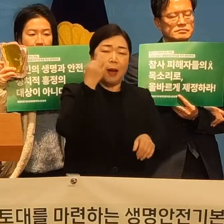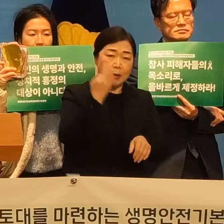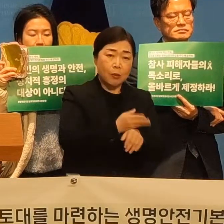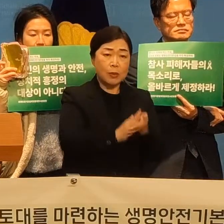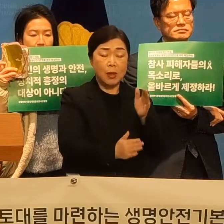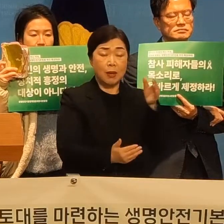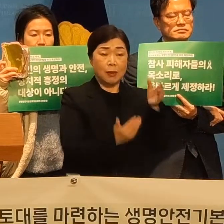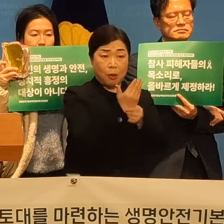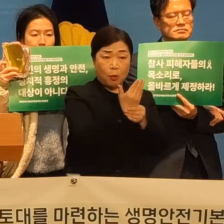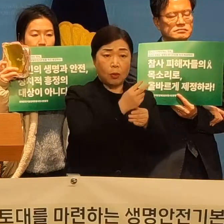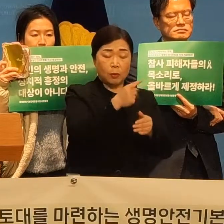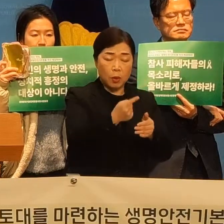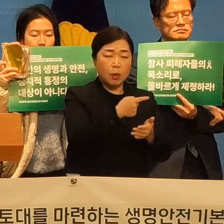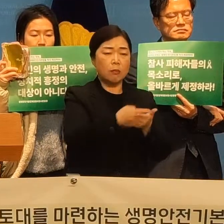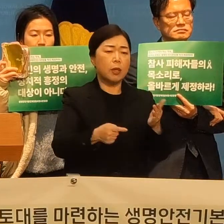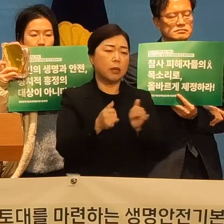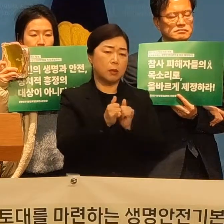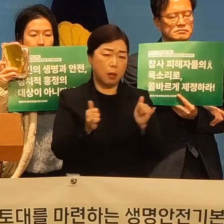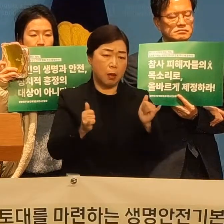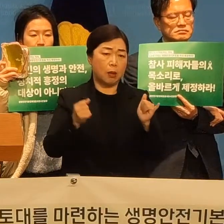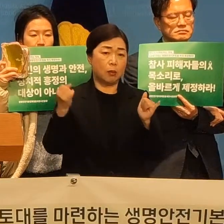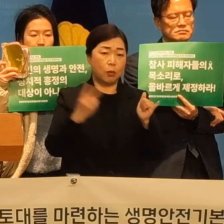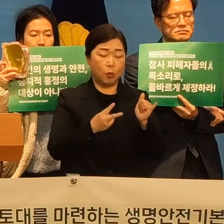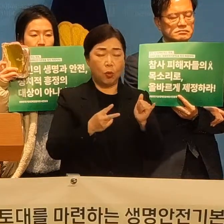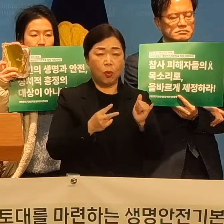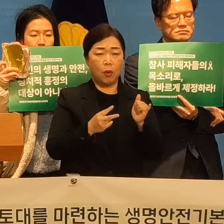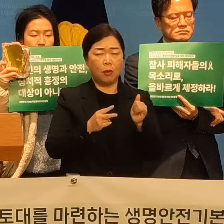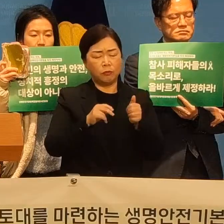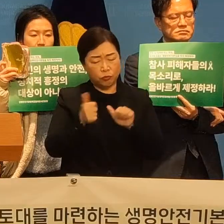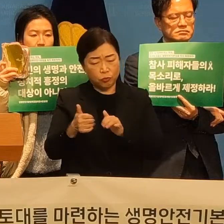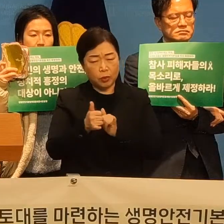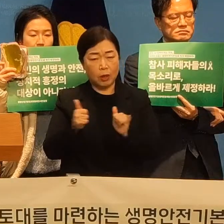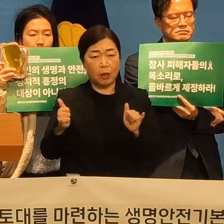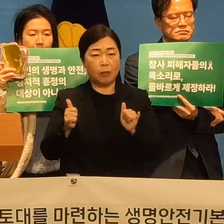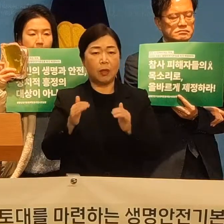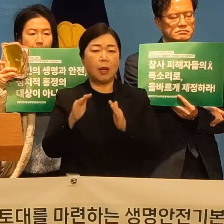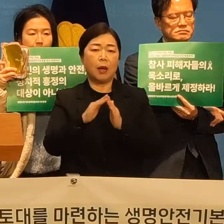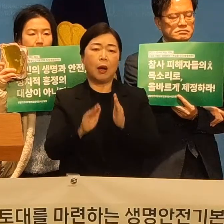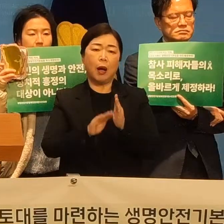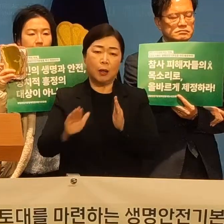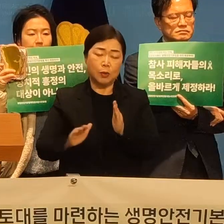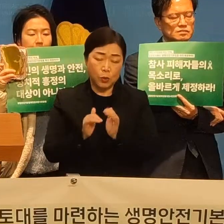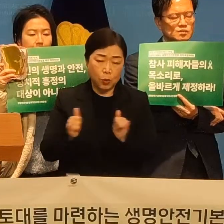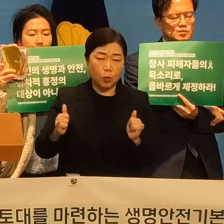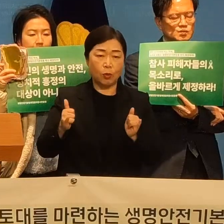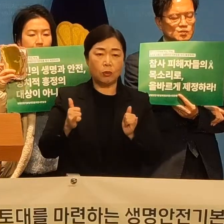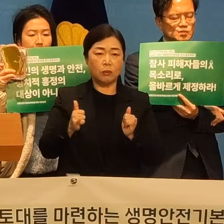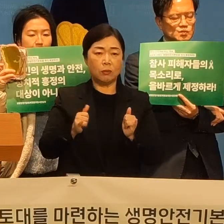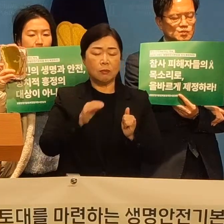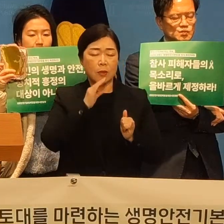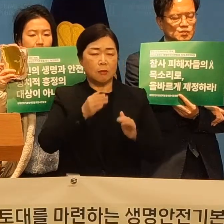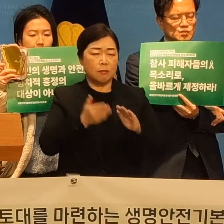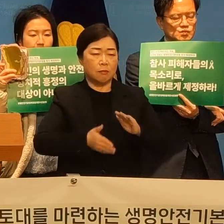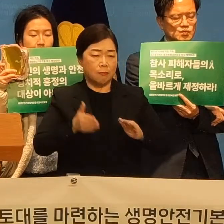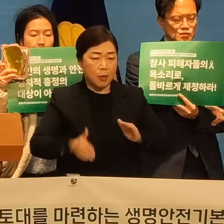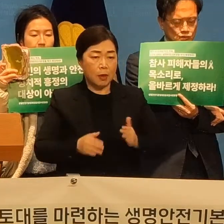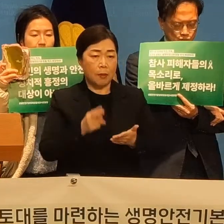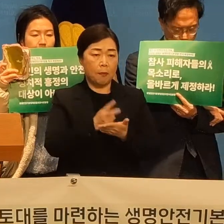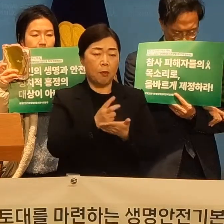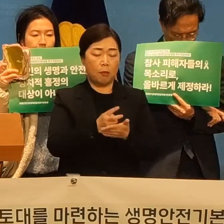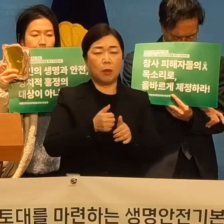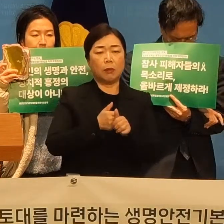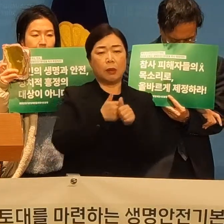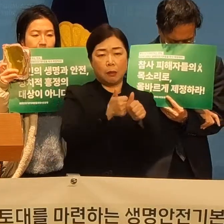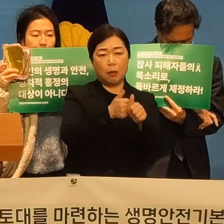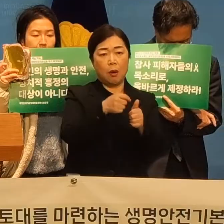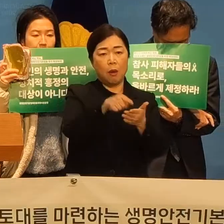났을 때 그 피해자들과 희생자들, 유가족들이 정당하게